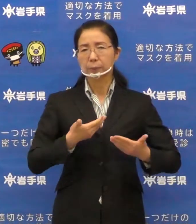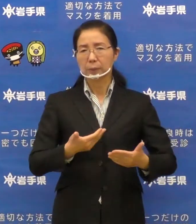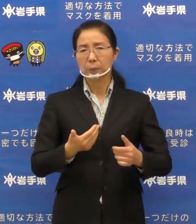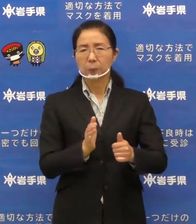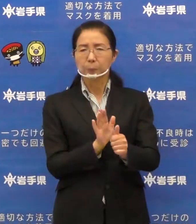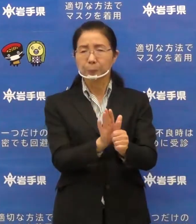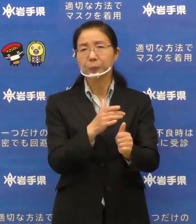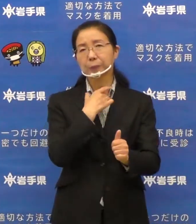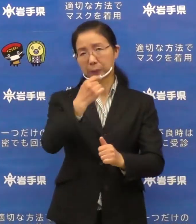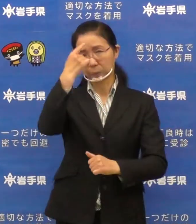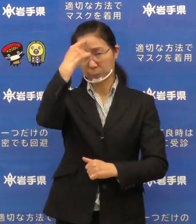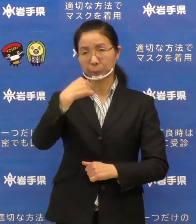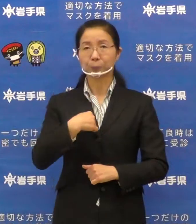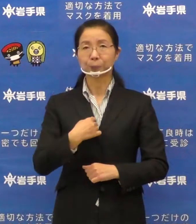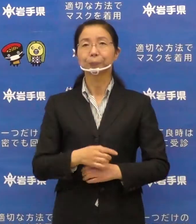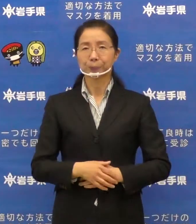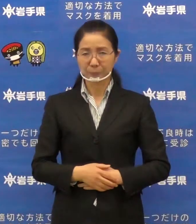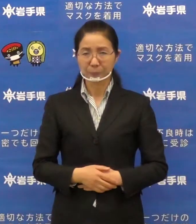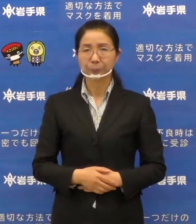思います。